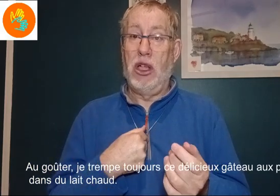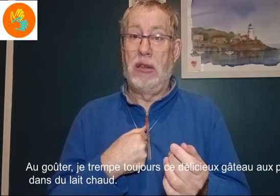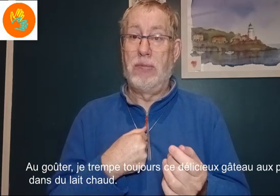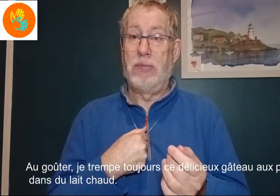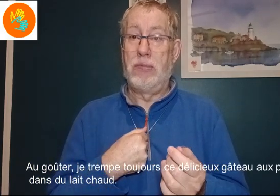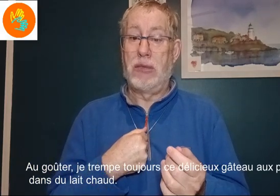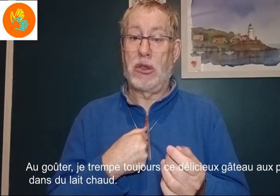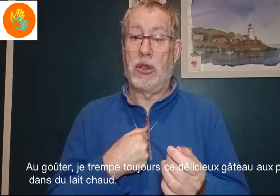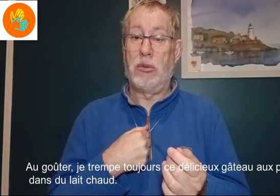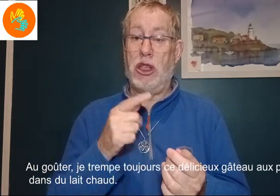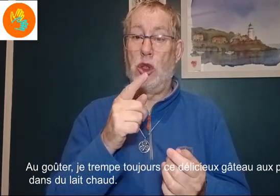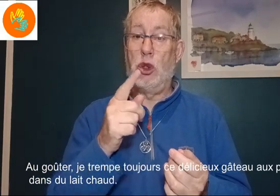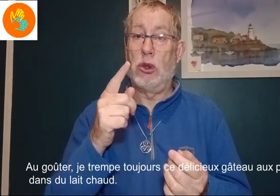moi, parce que je trempe.